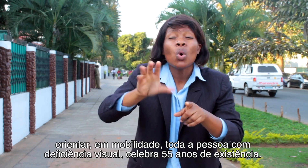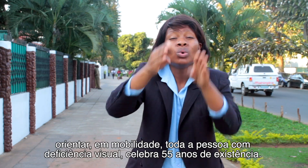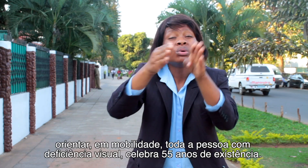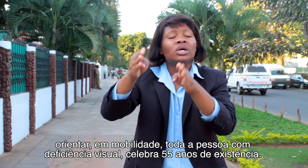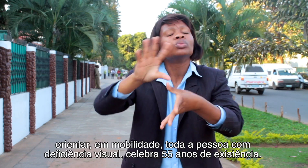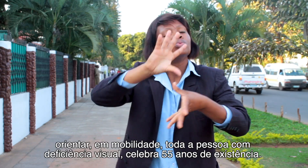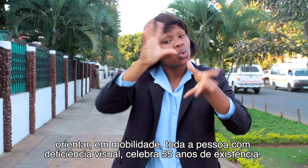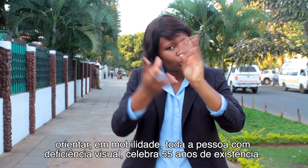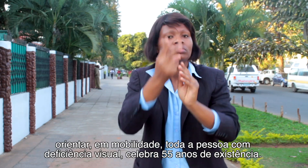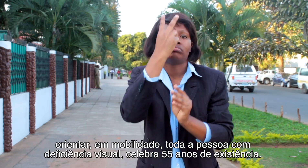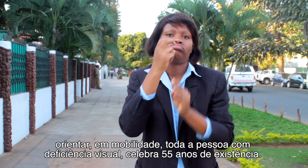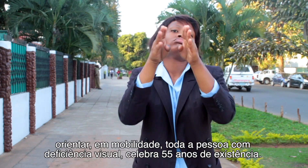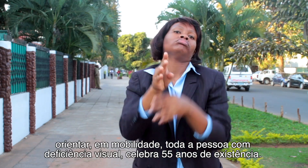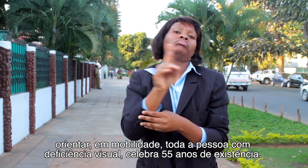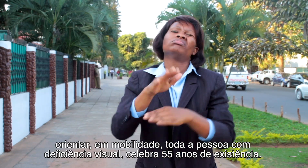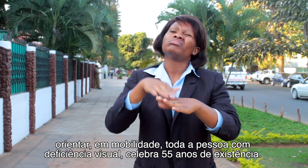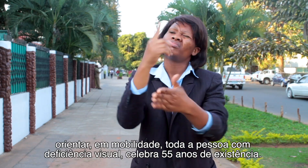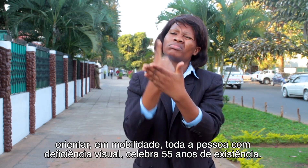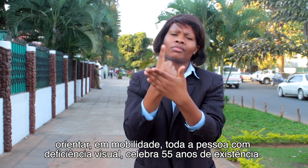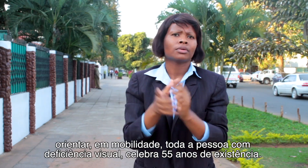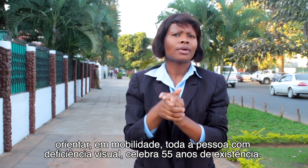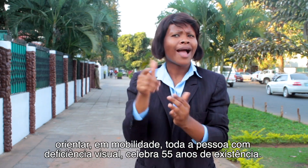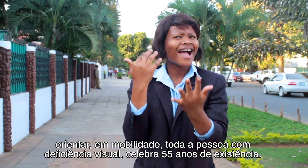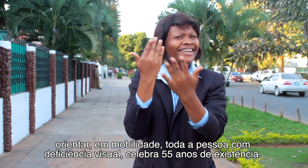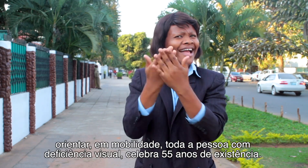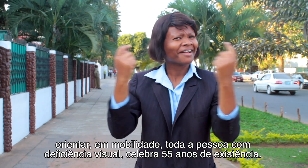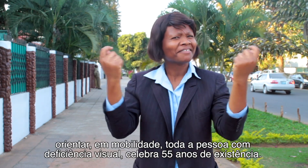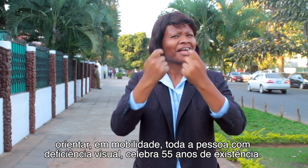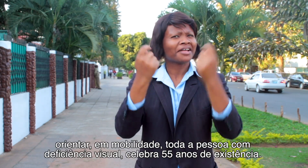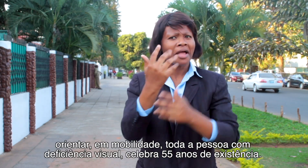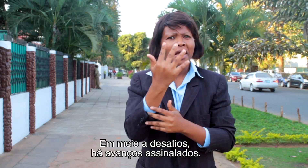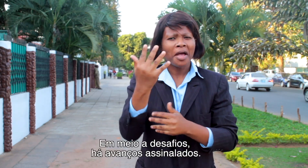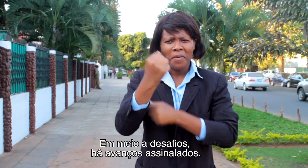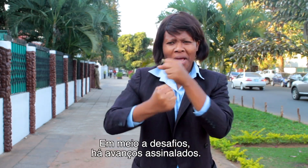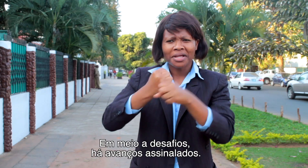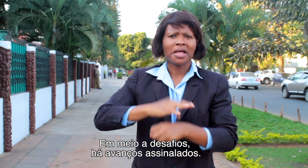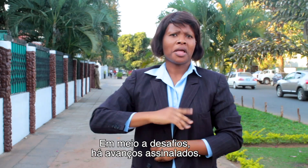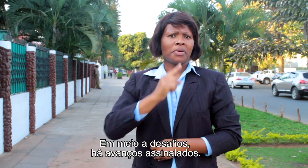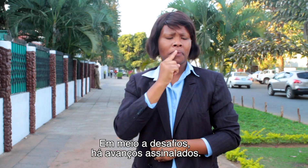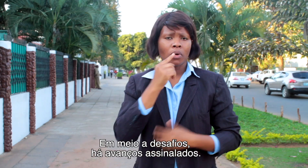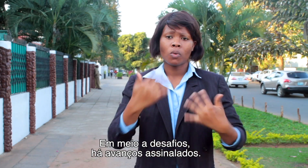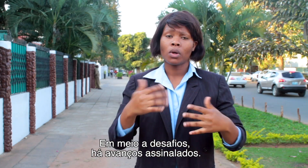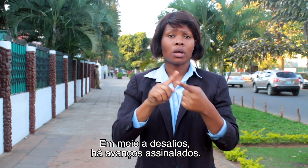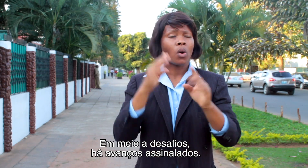deficiência visual celebra 55 anos de existência em meio a desafios há avanços